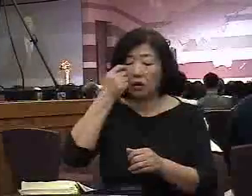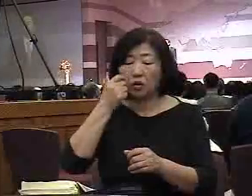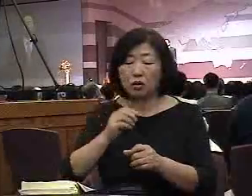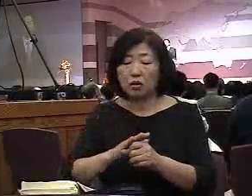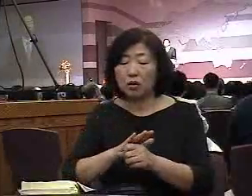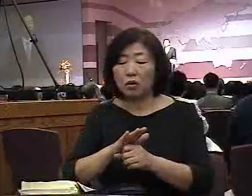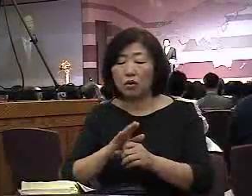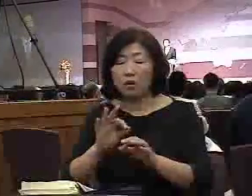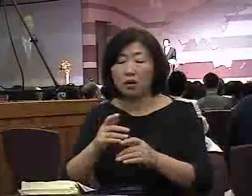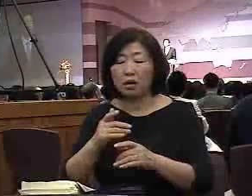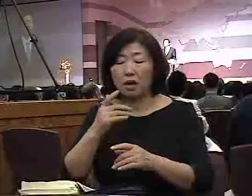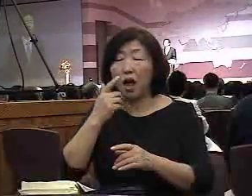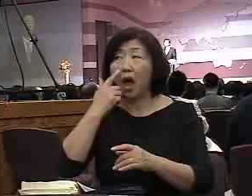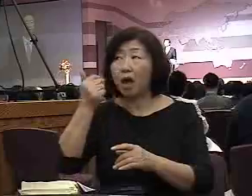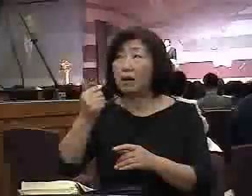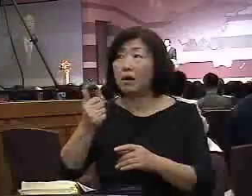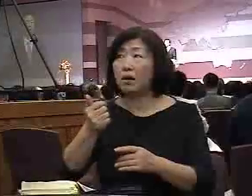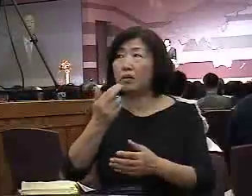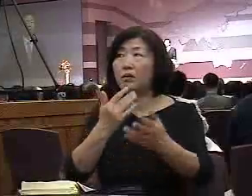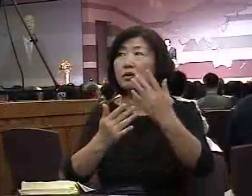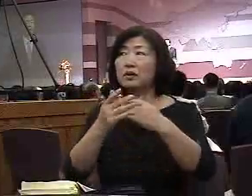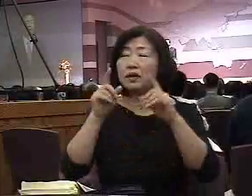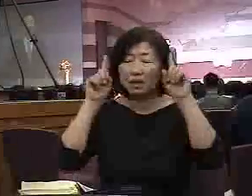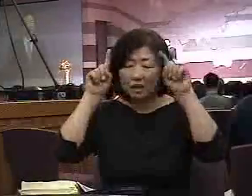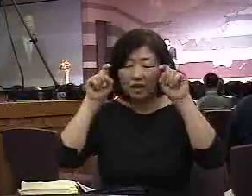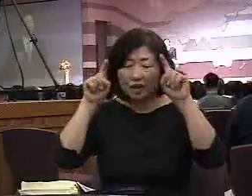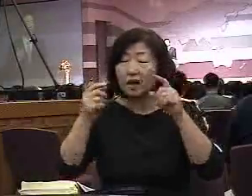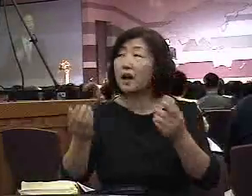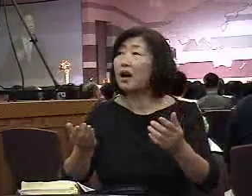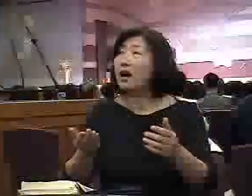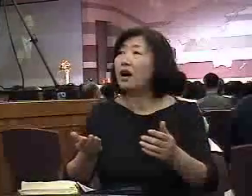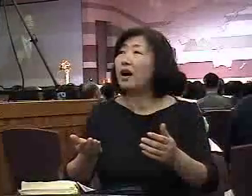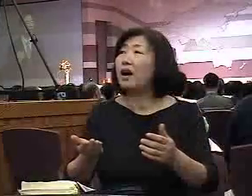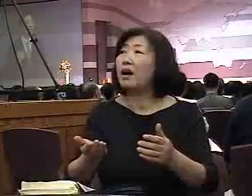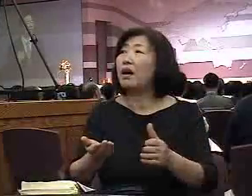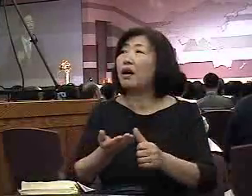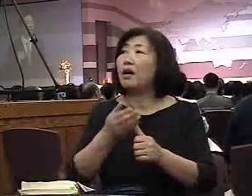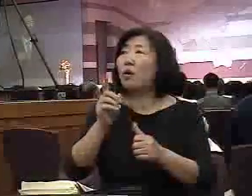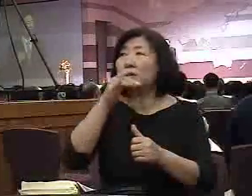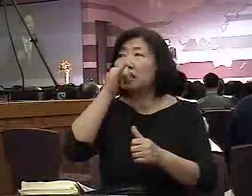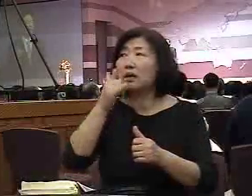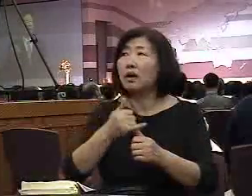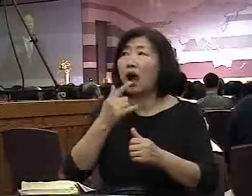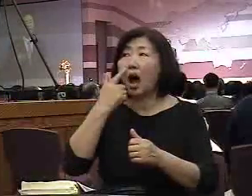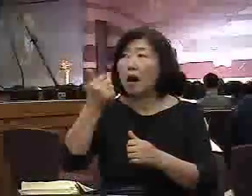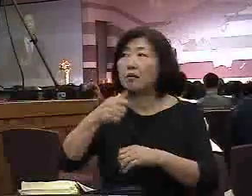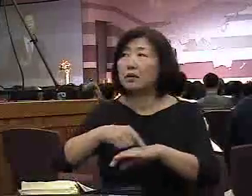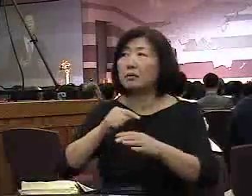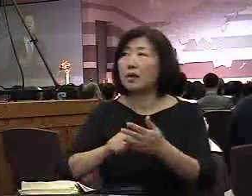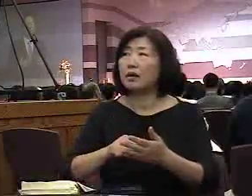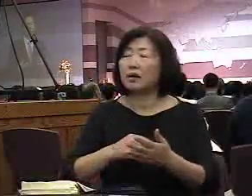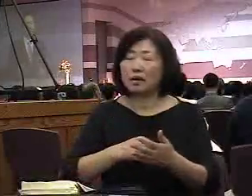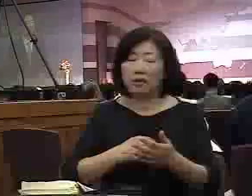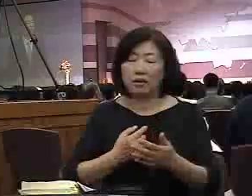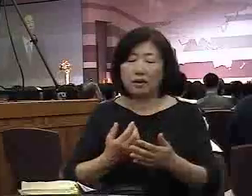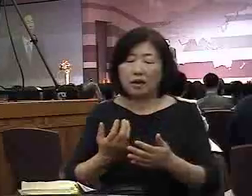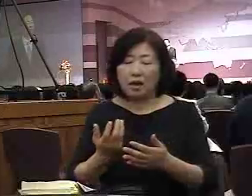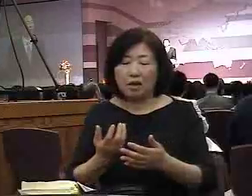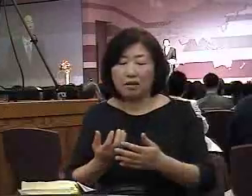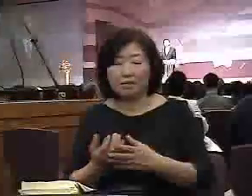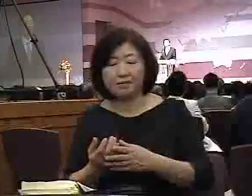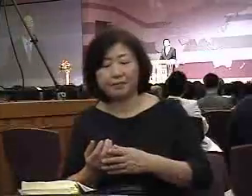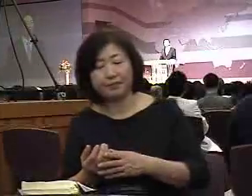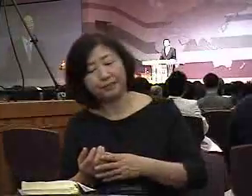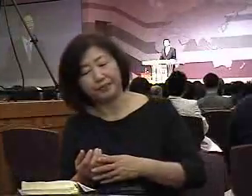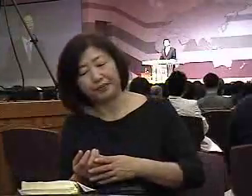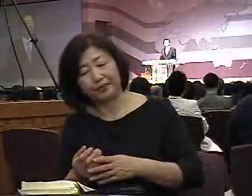근데 번제할 양은 어디 있어요? 여러분, 아버지의 마음은요, 그 말을 들을 때 아주 찢어지는 겁니다.